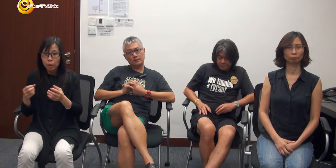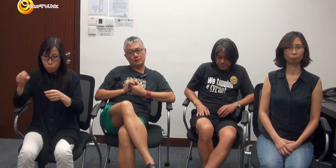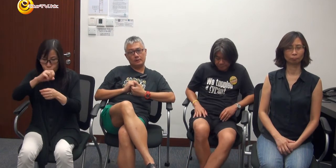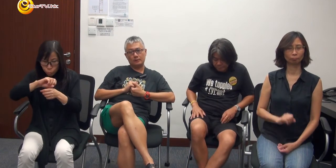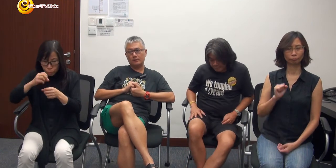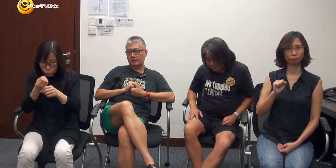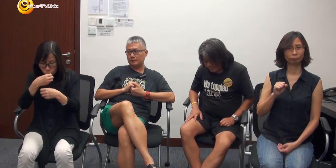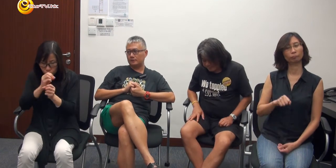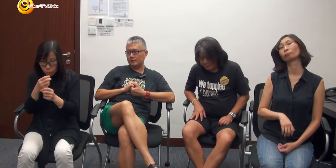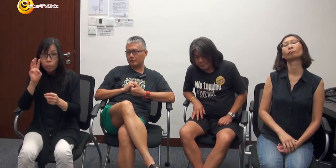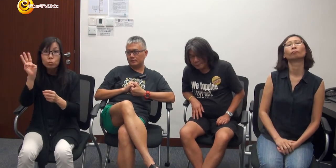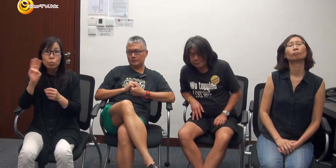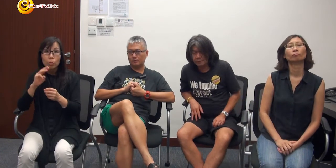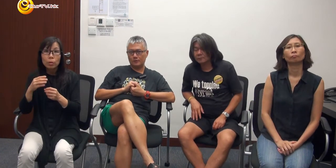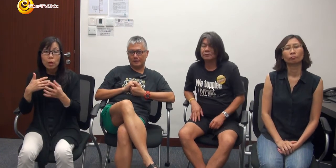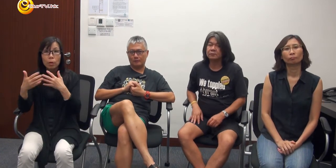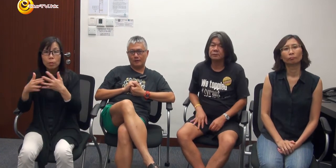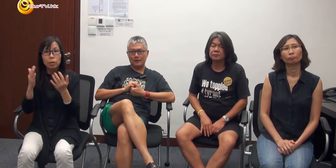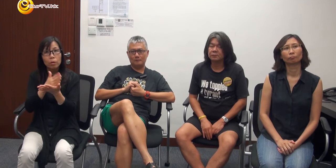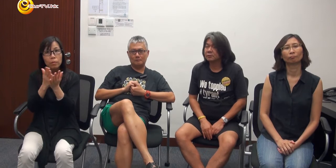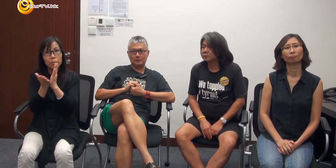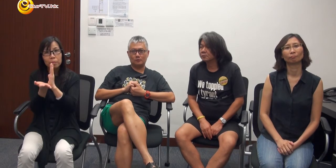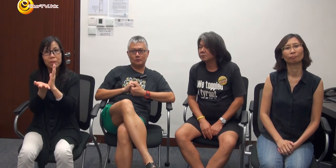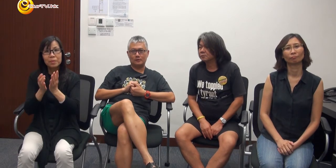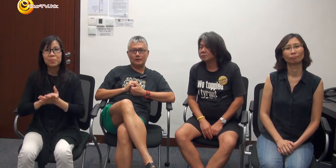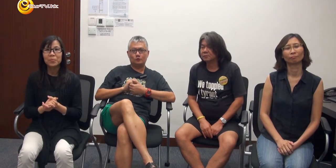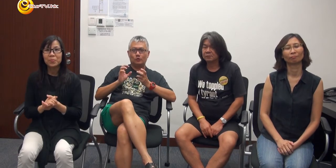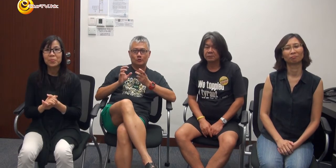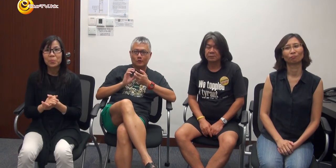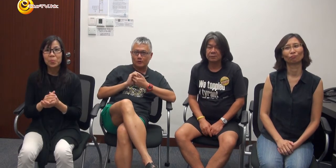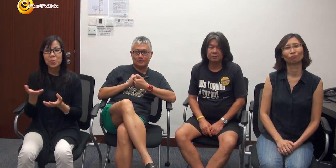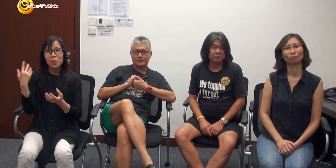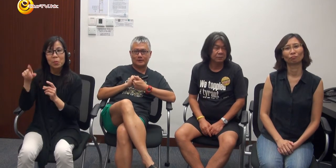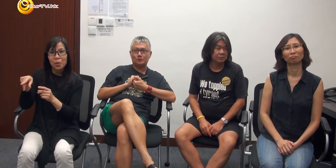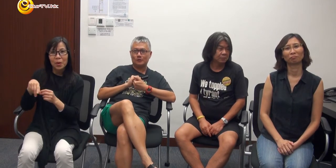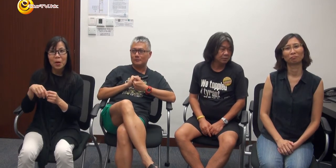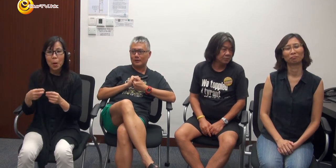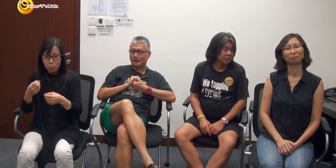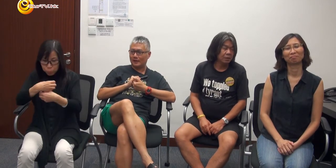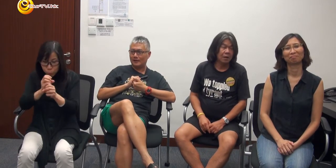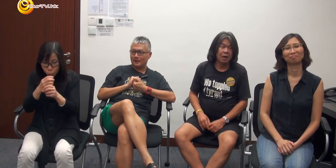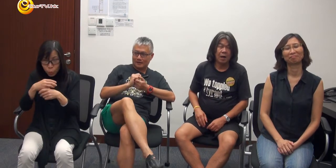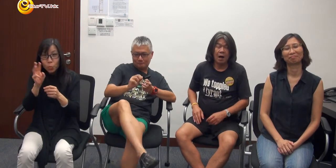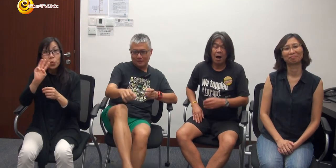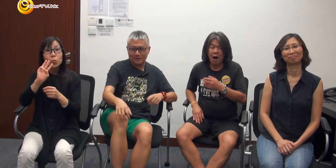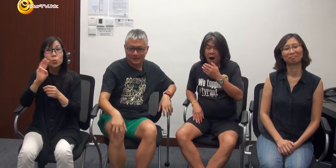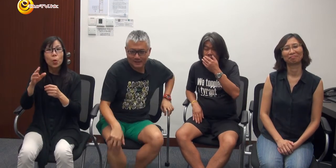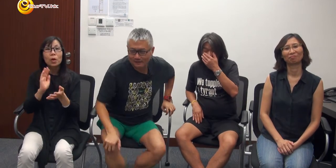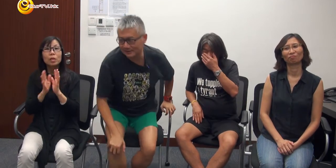事件啦、啊，雖然頭先手語嘅朋友話唔識做鉛水嗰個手語啦，咁樣嚇，咁、啊、好簡單，我拎支